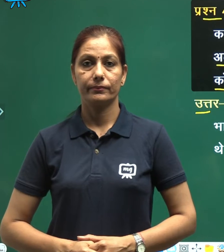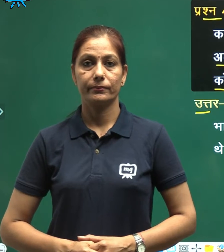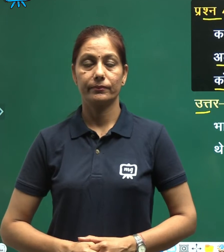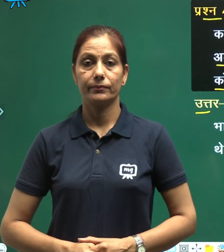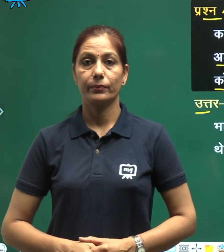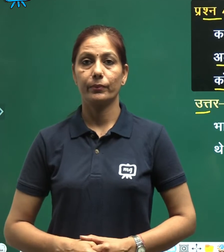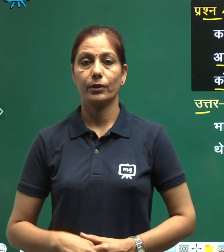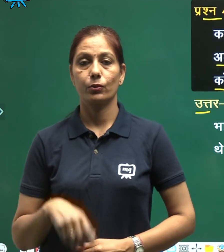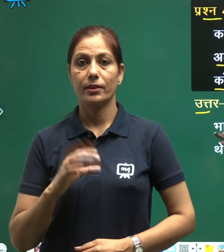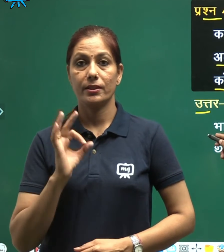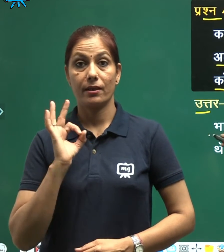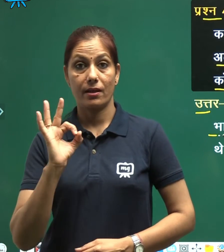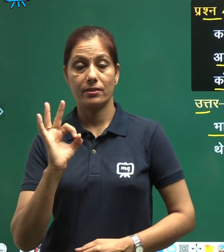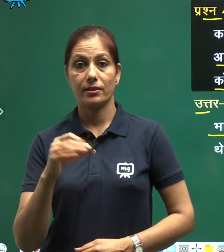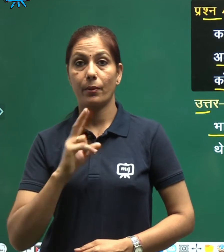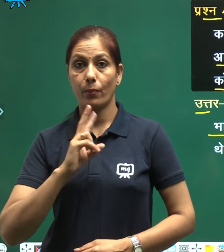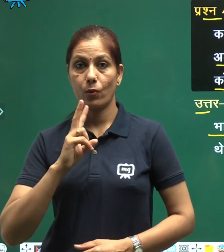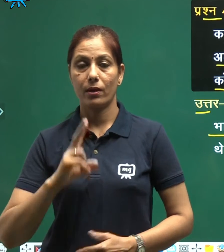मृदुभाषी